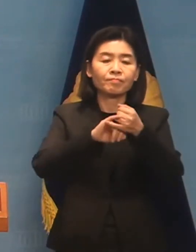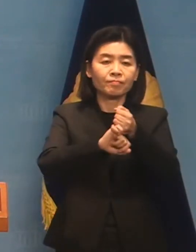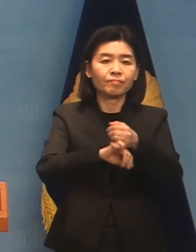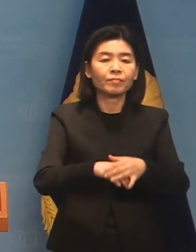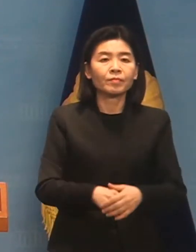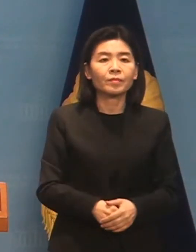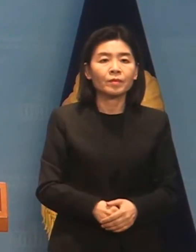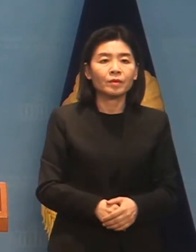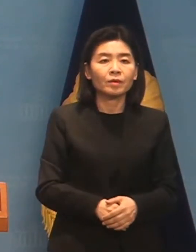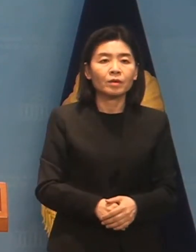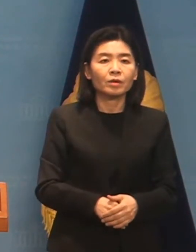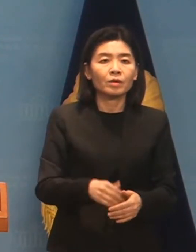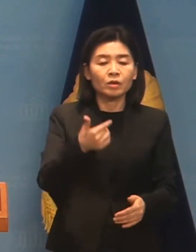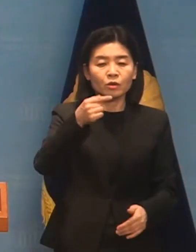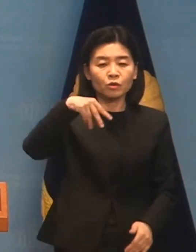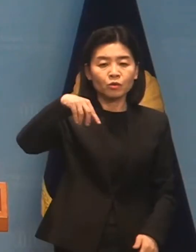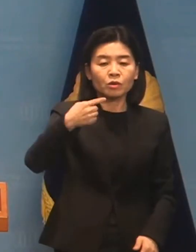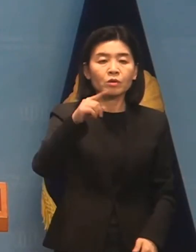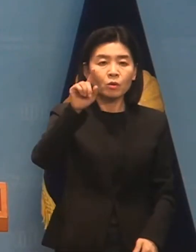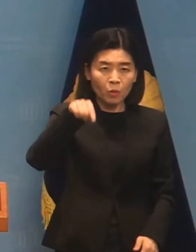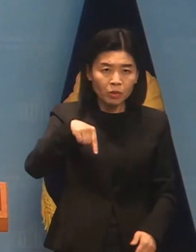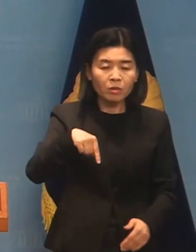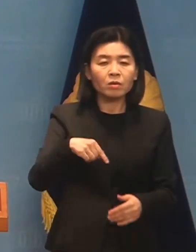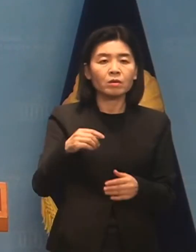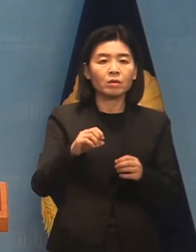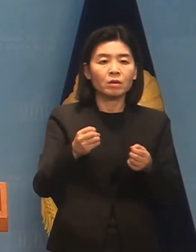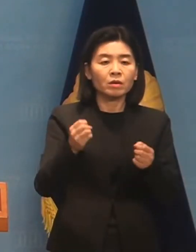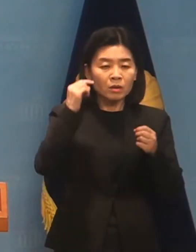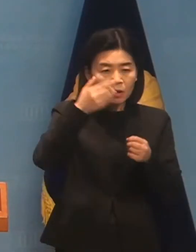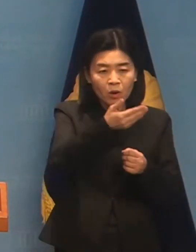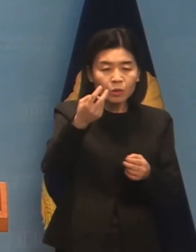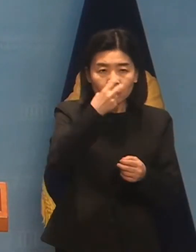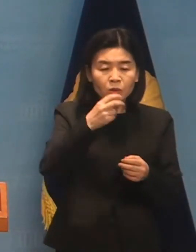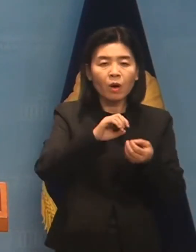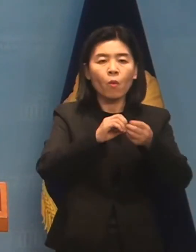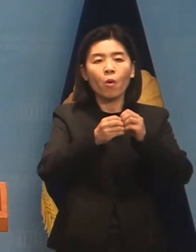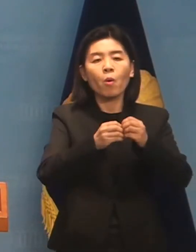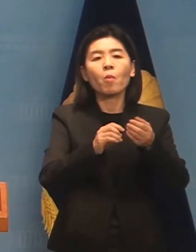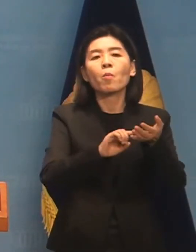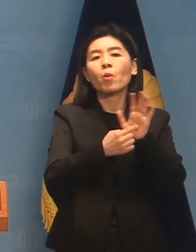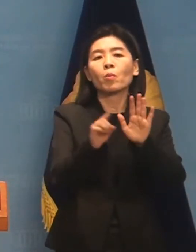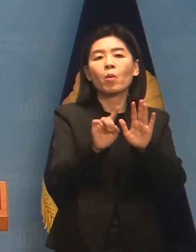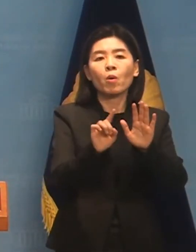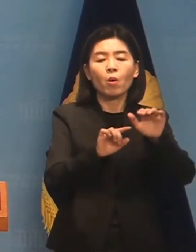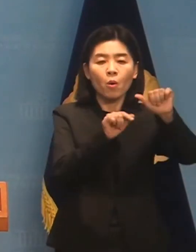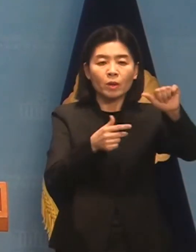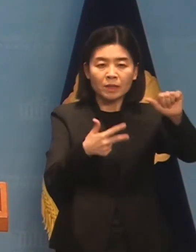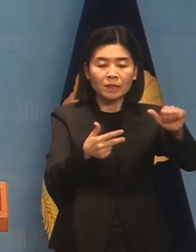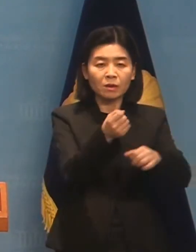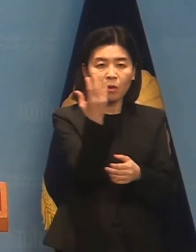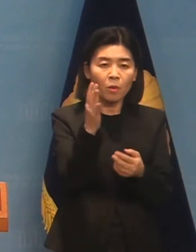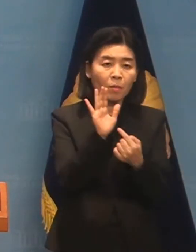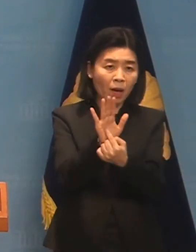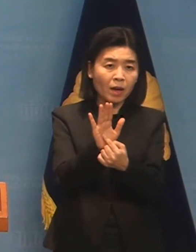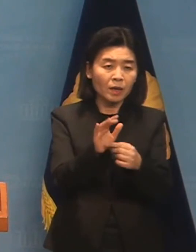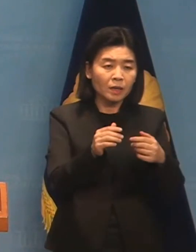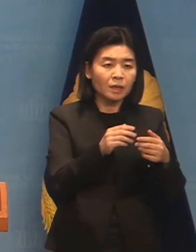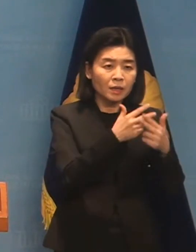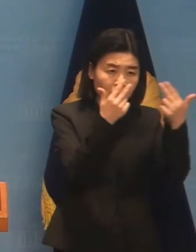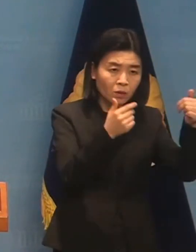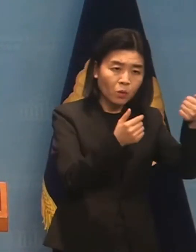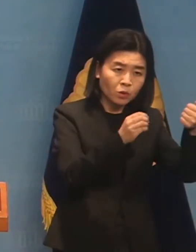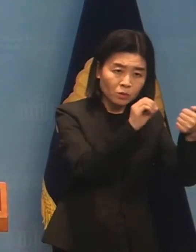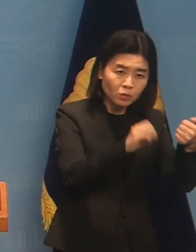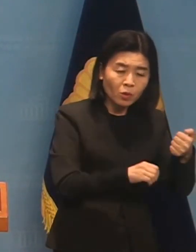뉴스원 여론조사 왜곡 보도에 대한 대응 보고 말씀드리겠습니다. 뉴스원 5월 7일자 기사에서 이재명 50%,